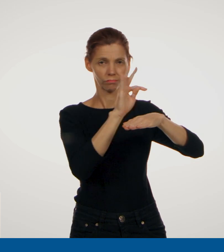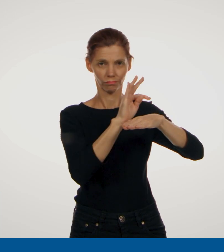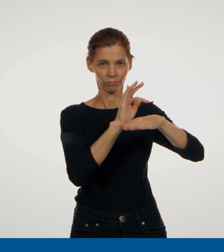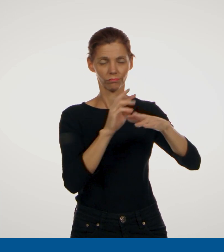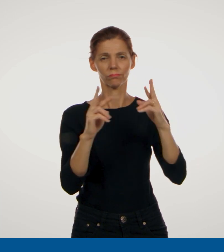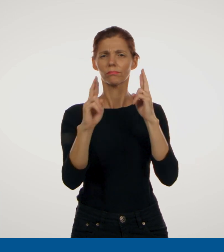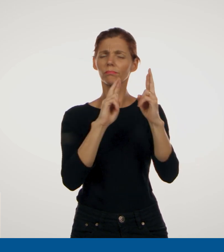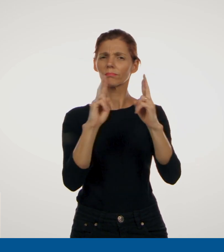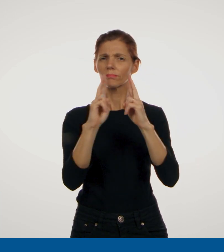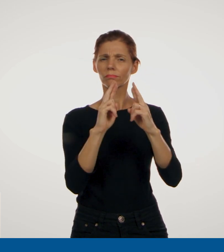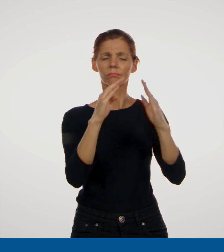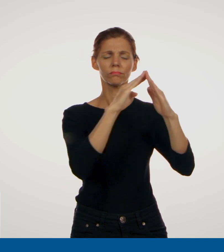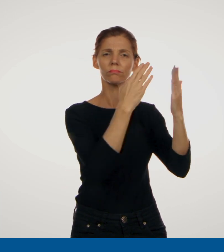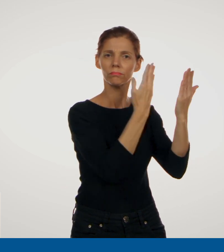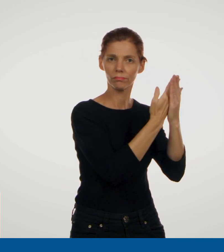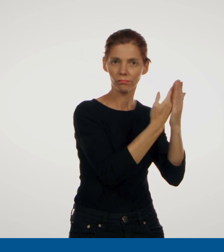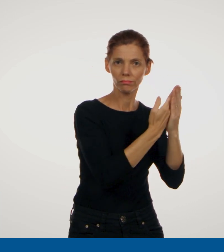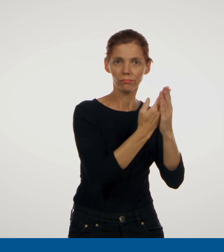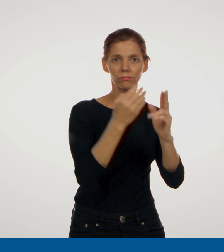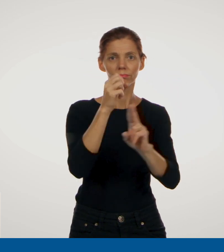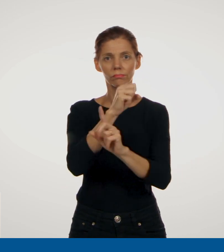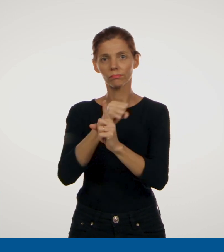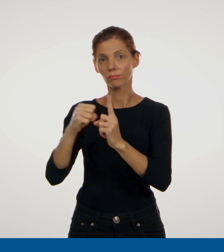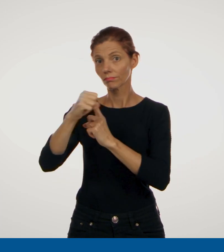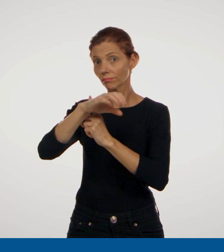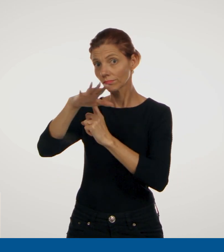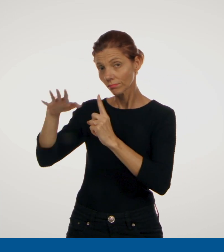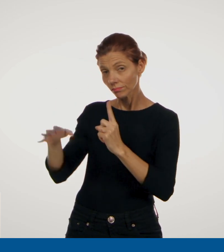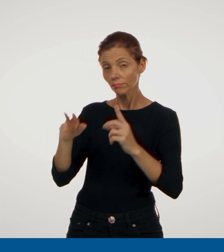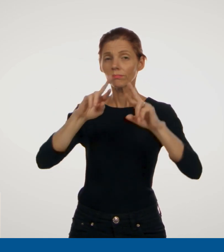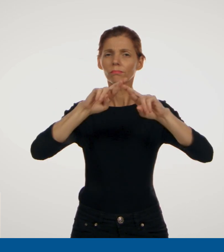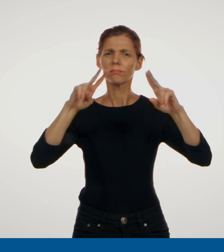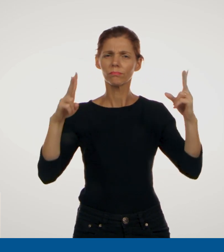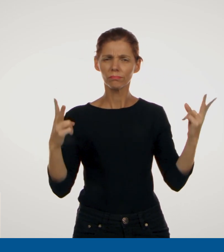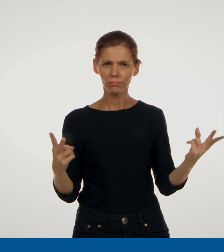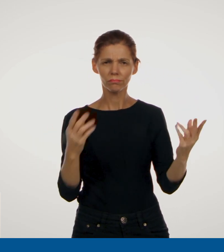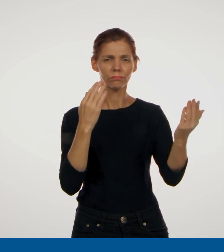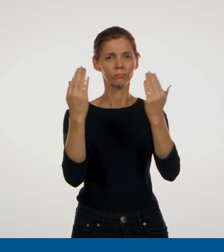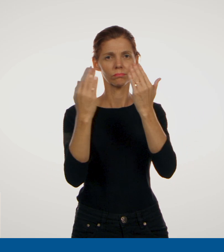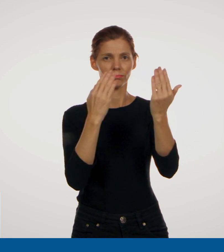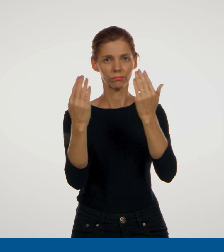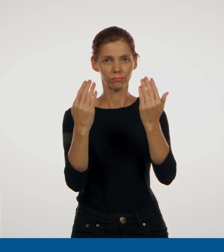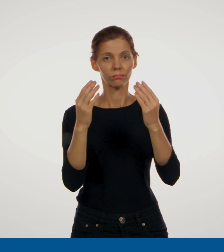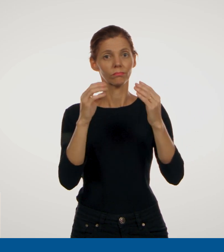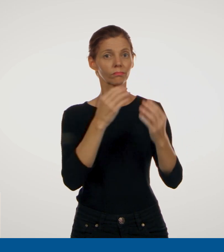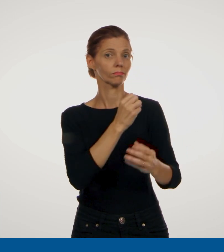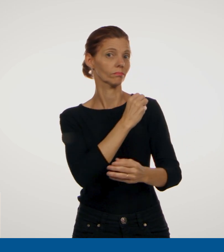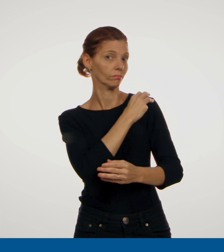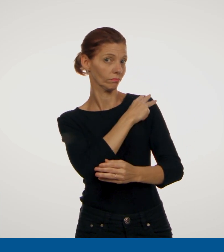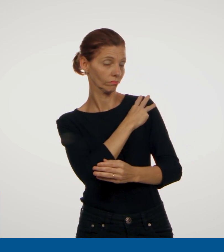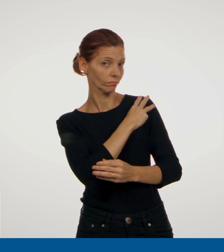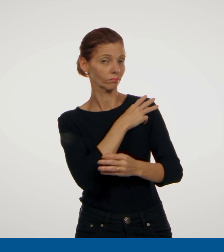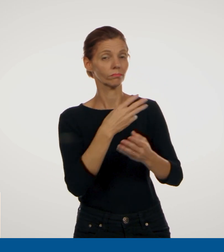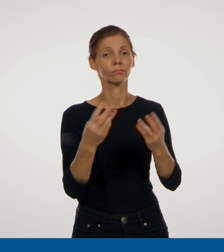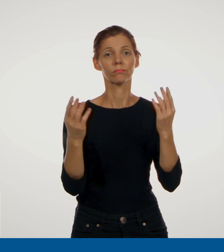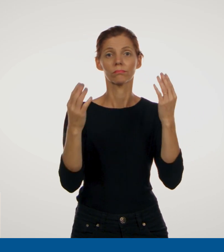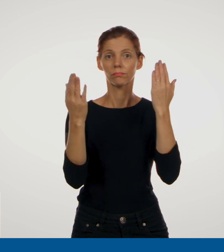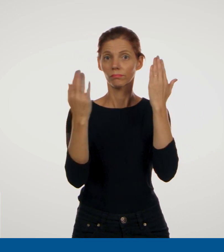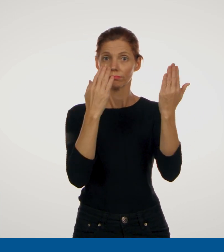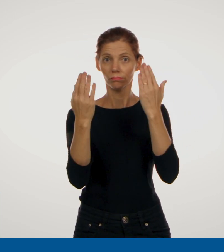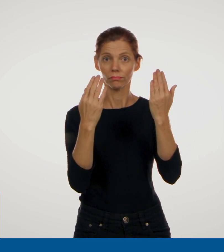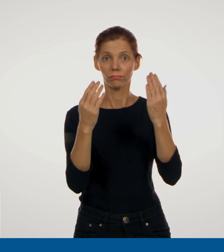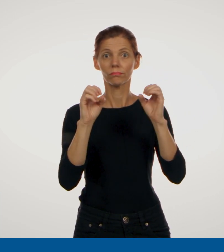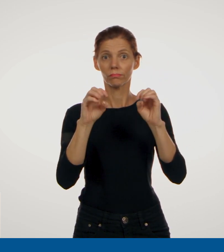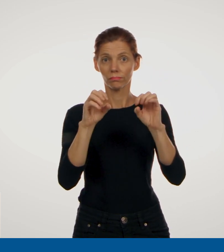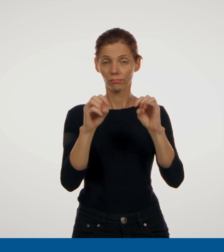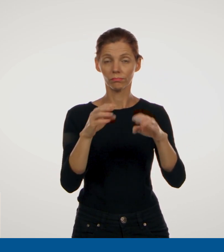não formal, as relações entre escola e sociedade e as diferenças entre a psicologia educacional, psicologia escolar